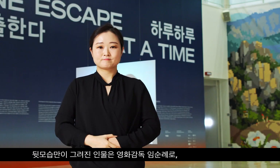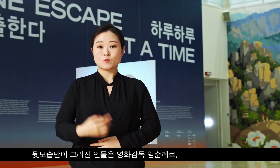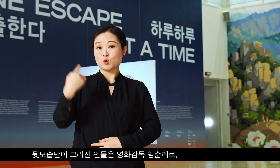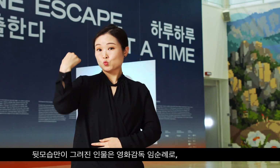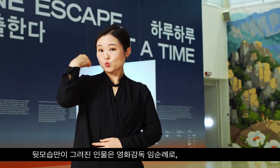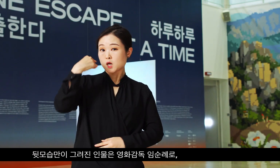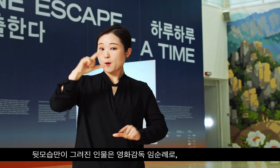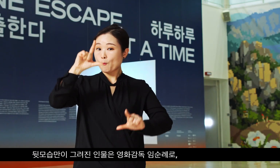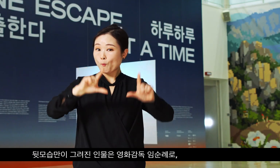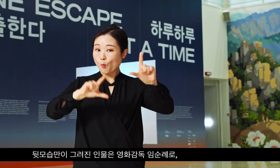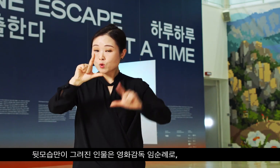뒷모습만이 그려진 인물은